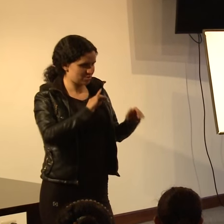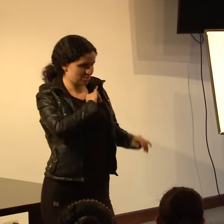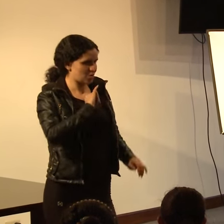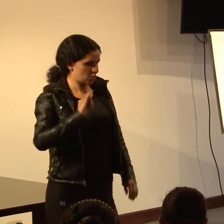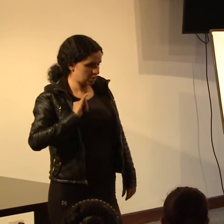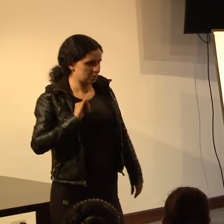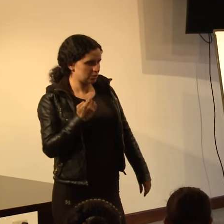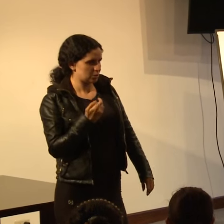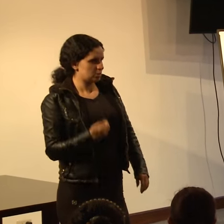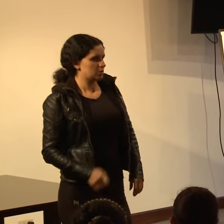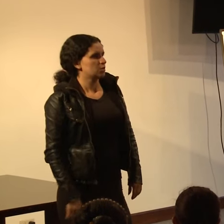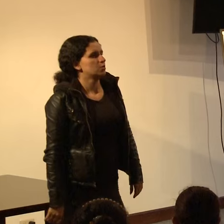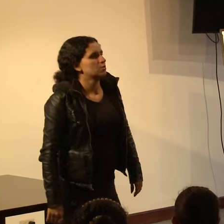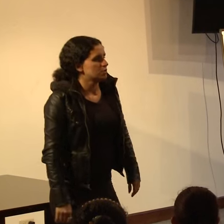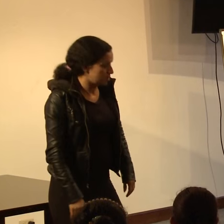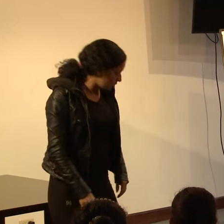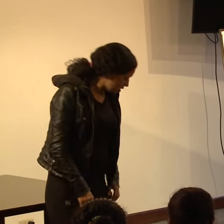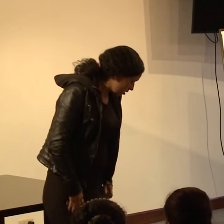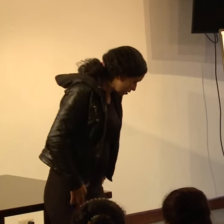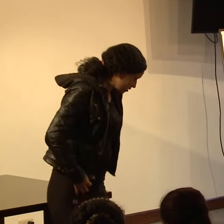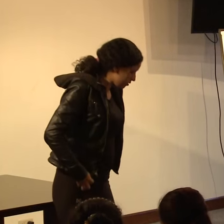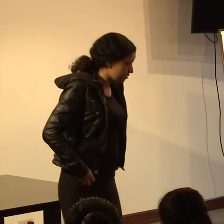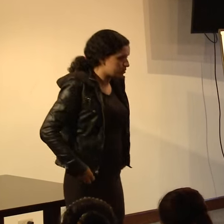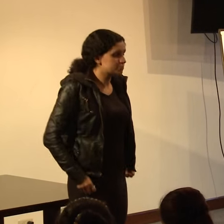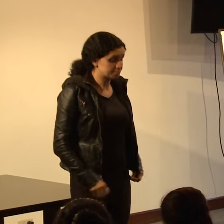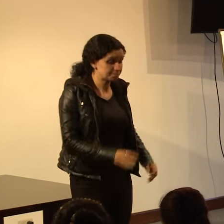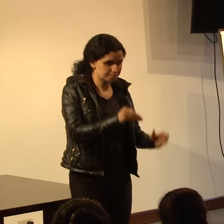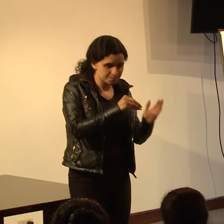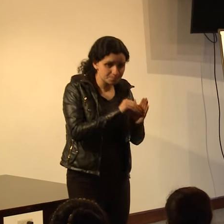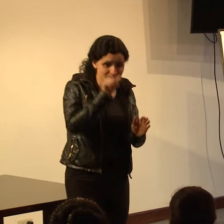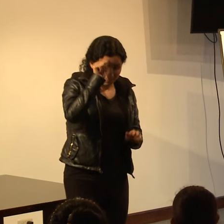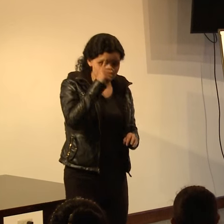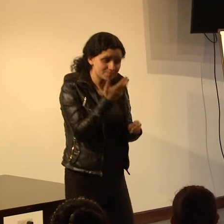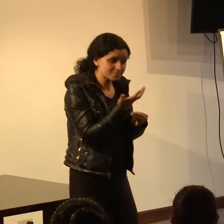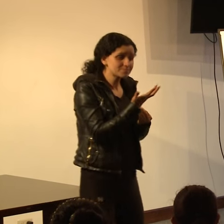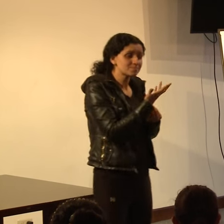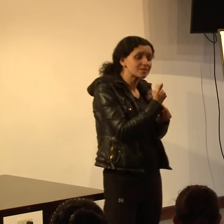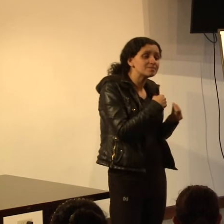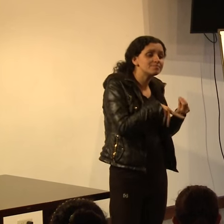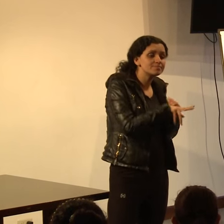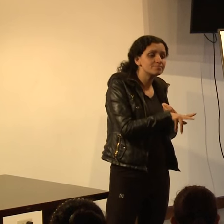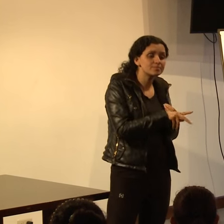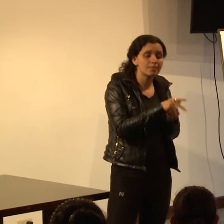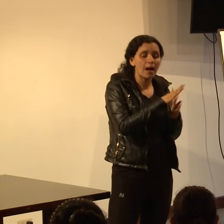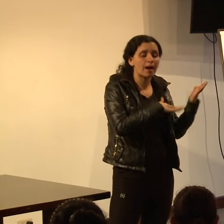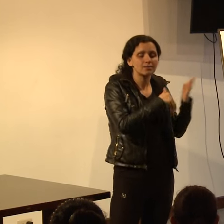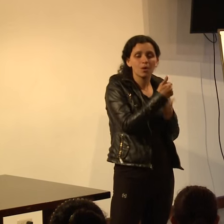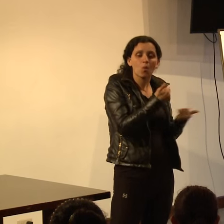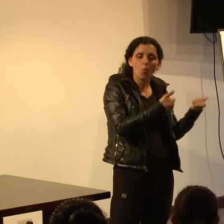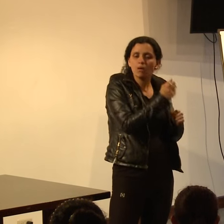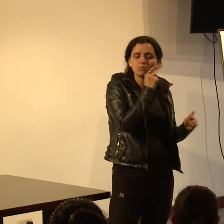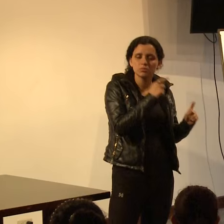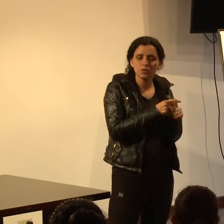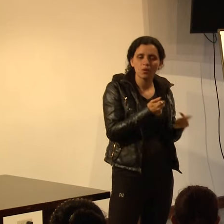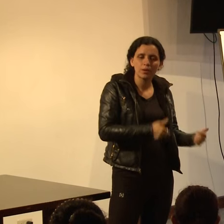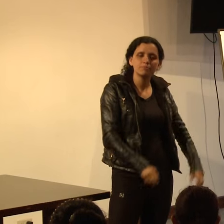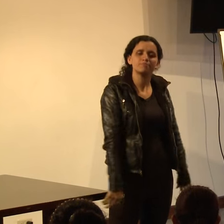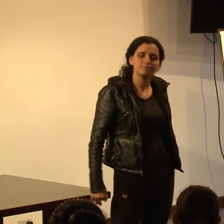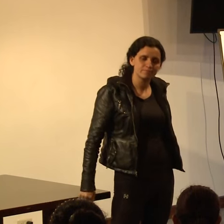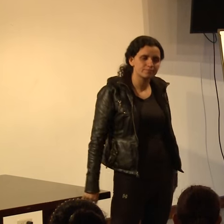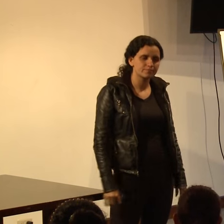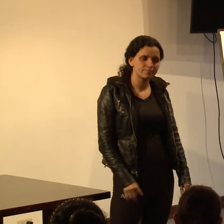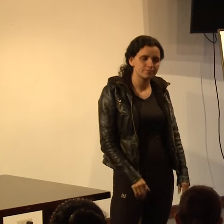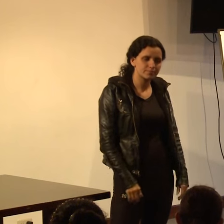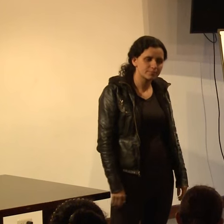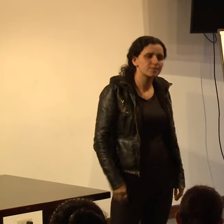desde esa singularidad. Entonces, para que las pongan ahí también anotadas dentro de lo que hablábamos, pues tiene que ver justamente con eso, con la aceptación, con la lectura, con